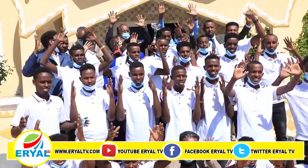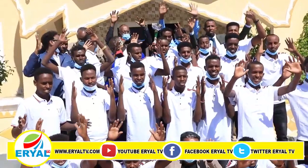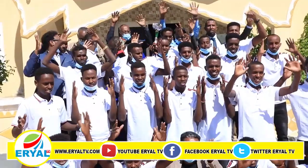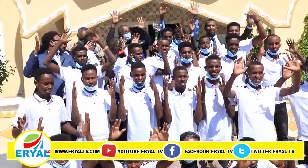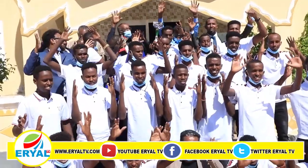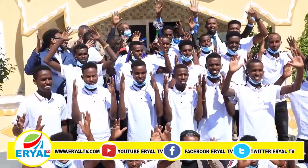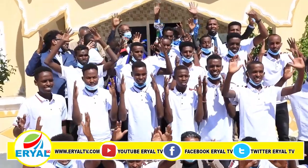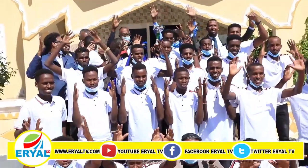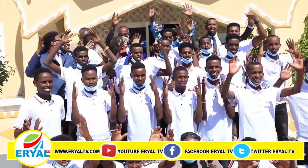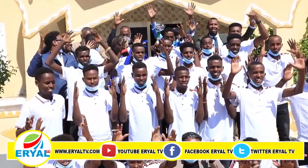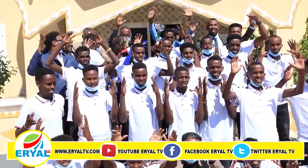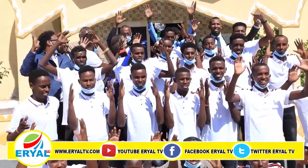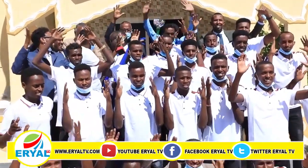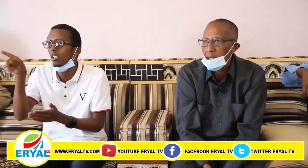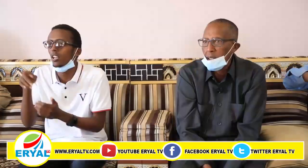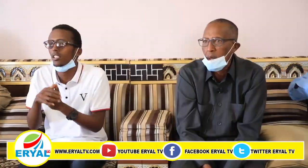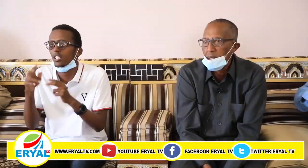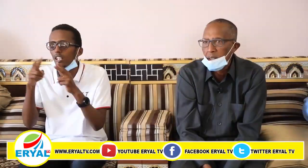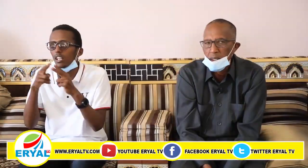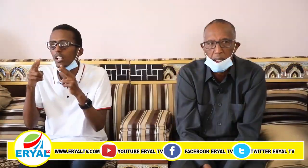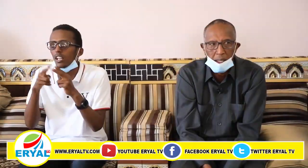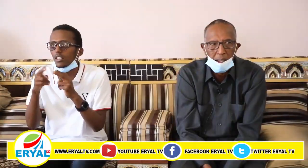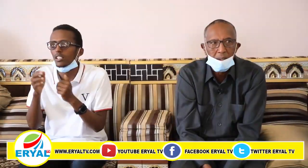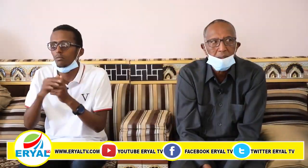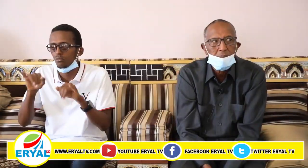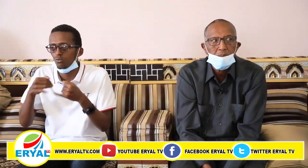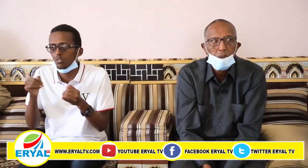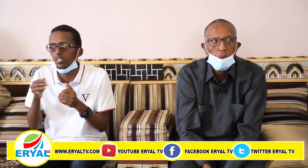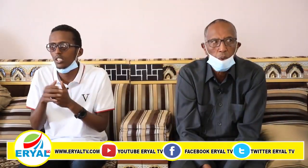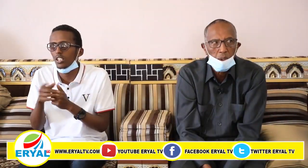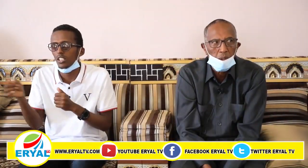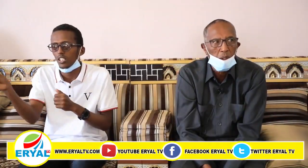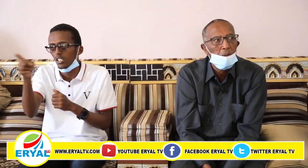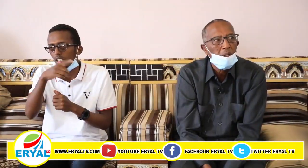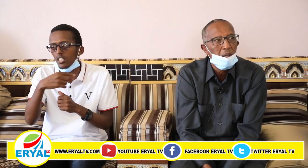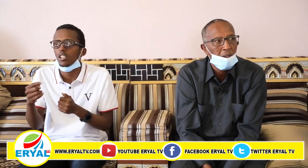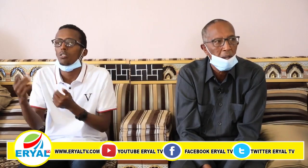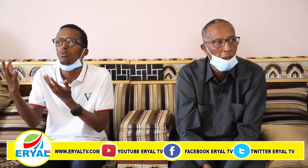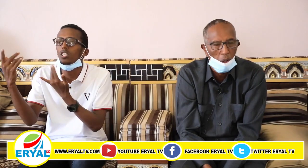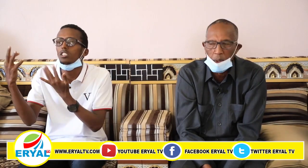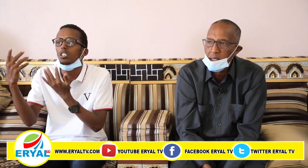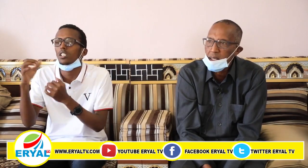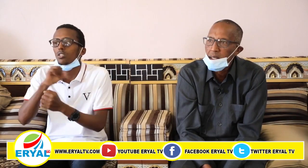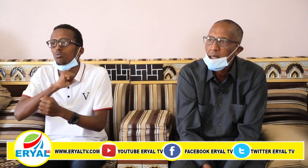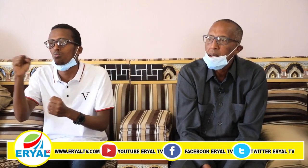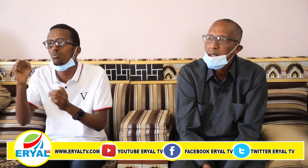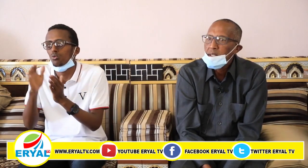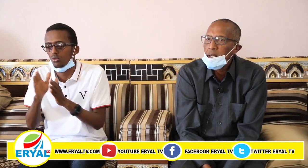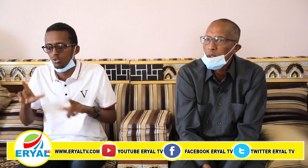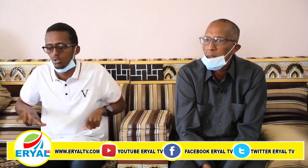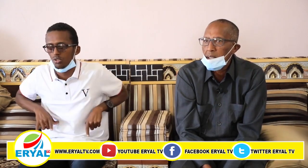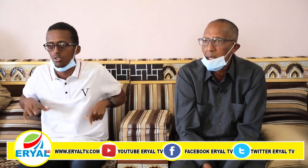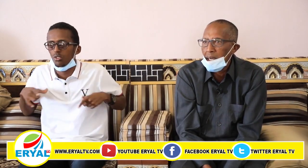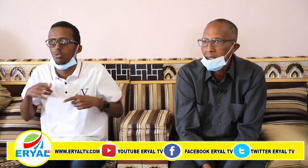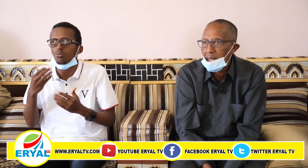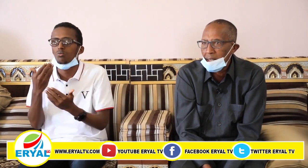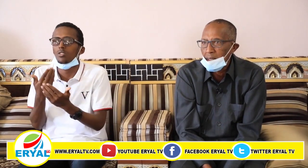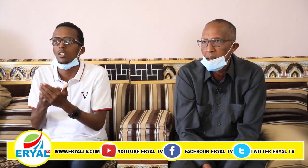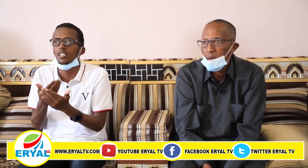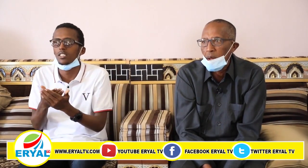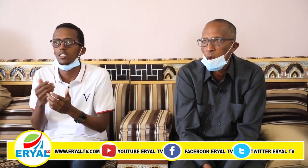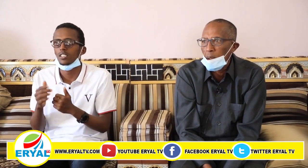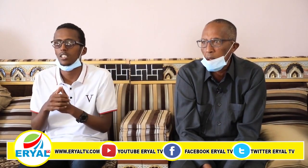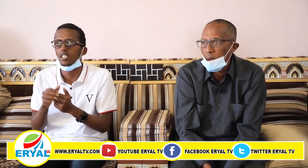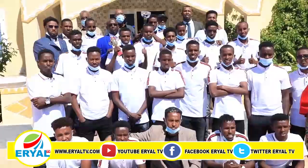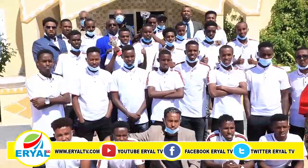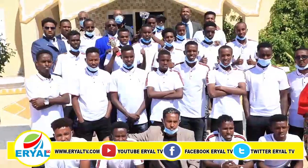madaxweynaha Soomaaliland ayaa maanta xafiiskiisa ku qabilay kooxda haysata horyaalka kubadda cagta dhalinyarada maqalka naafada ka ee kasoo